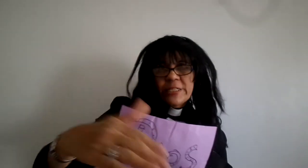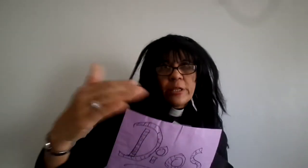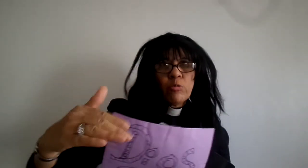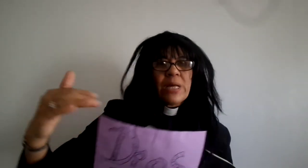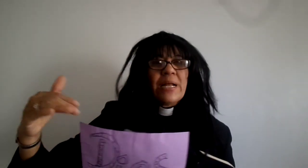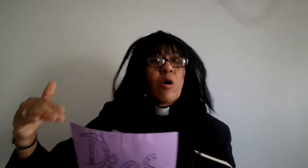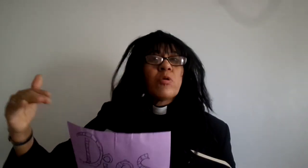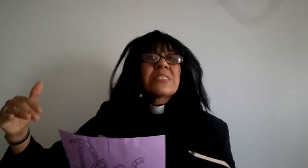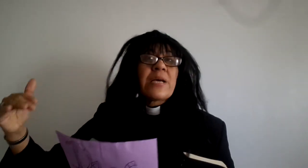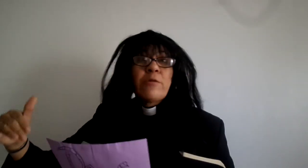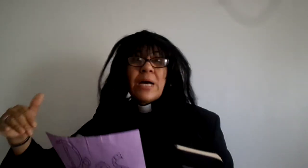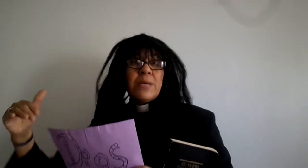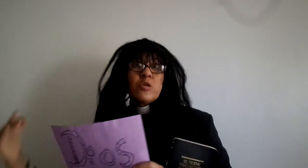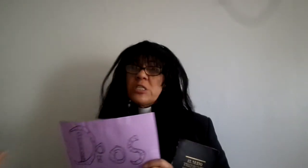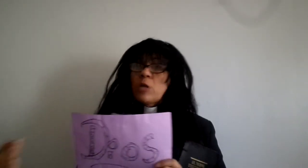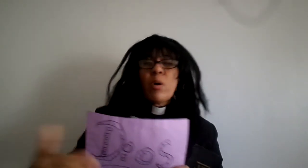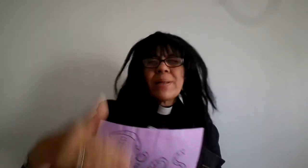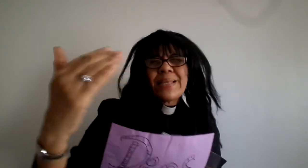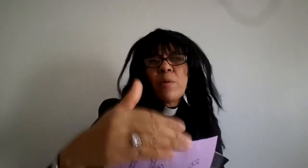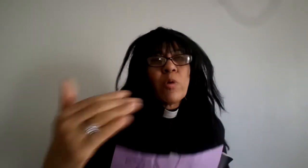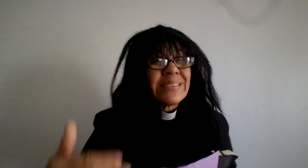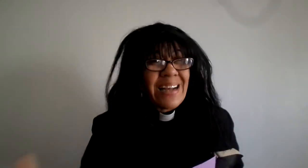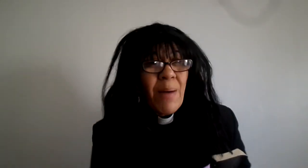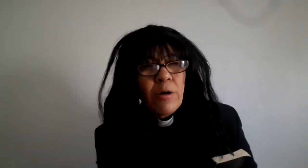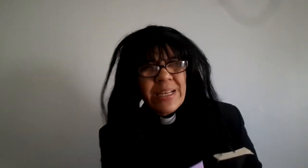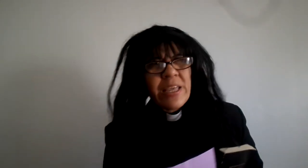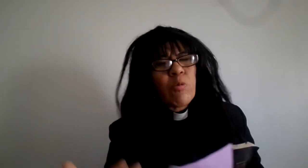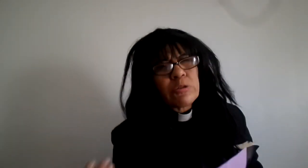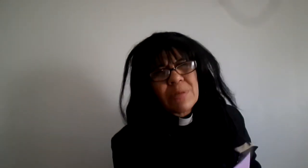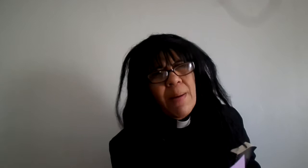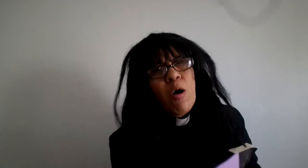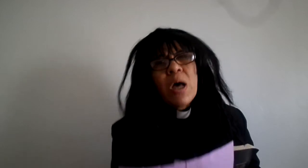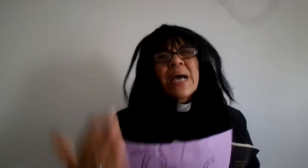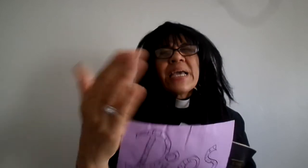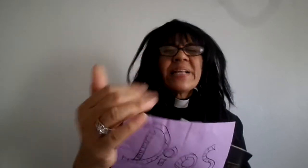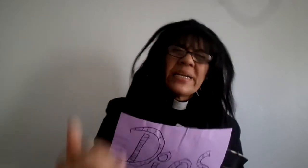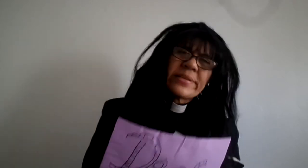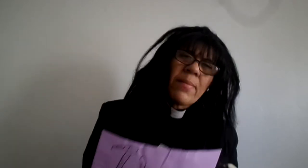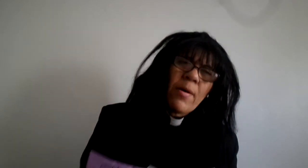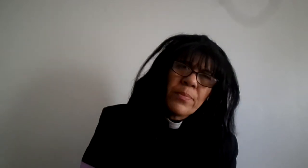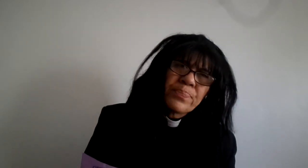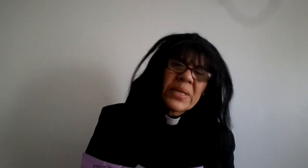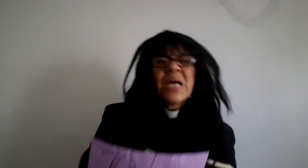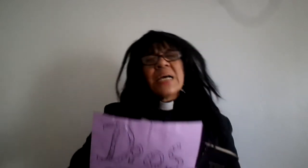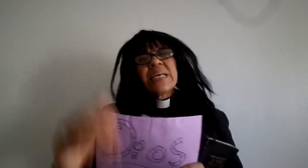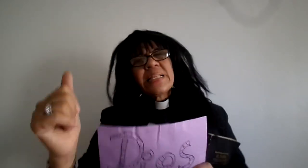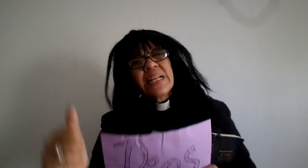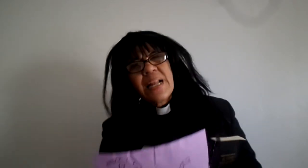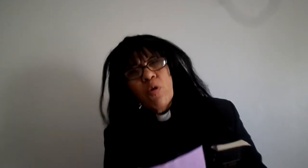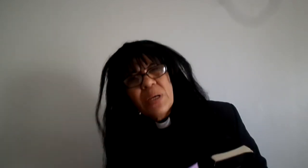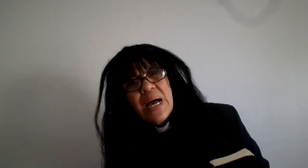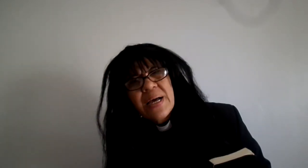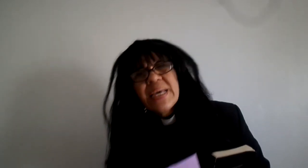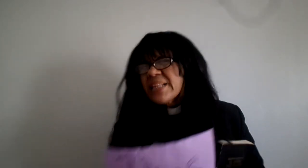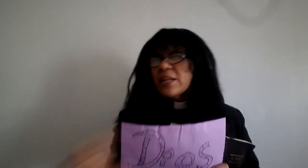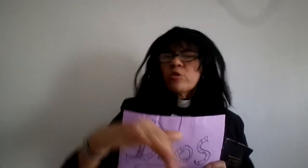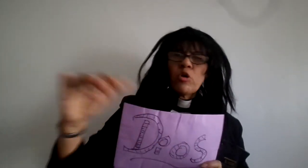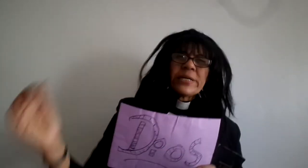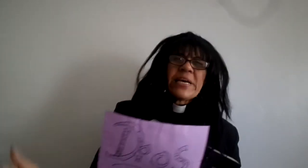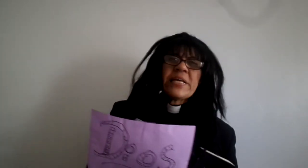tienen una, como dicen, hay una limosina nueva, tienen buen trabajo, tres y cuatro trabajos. Quítale el trabajo, quítale la comida, quítale todo lo que tienen,